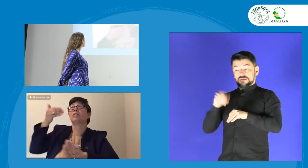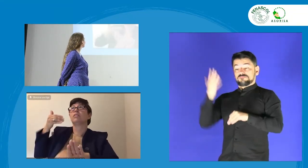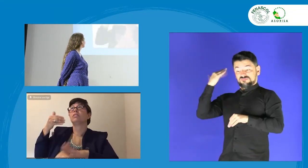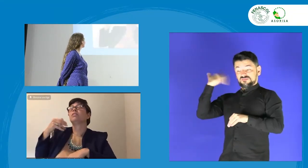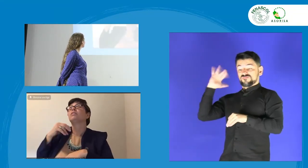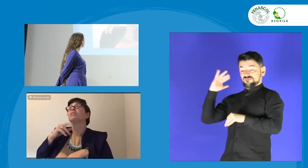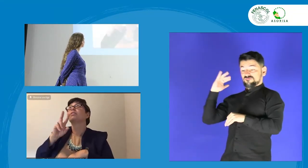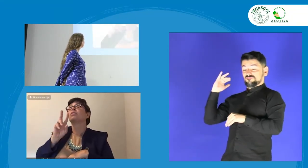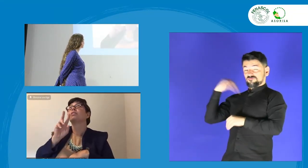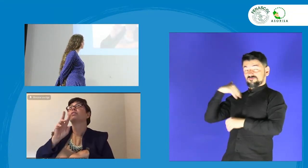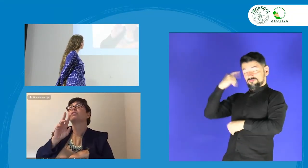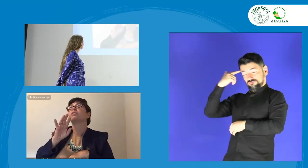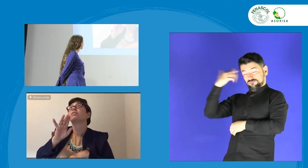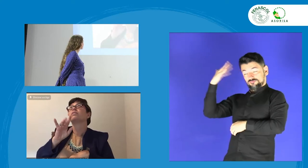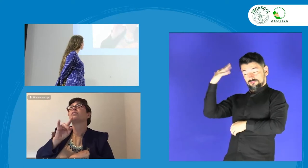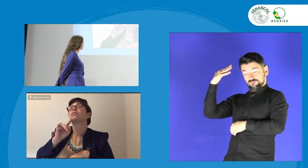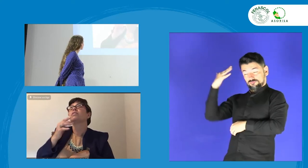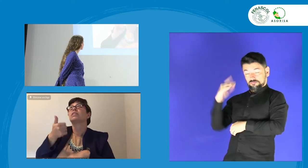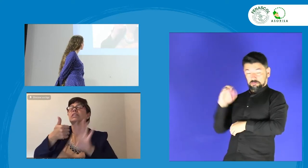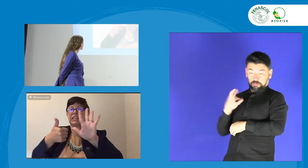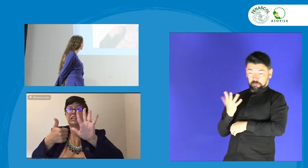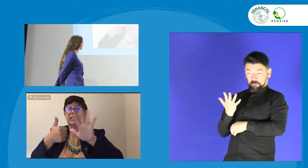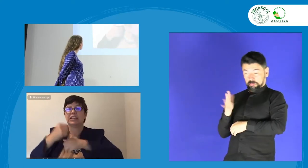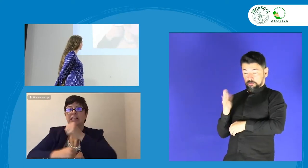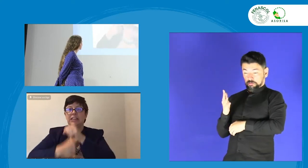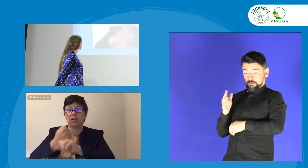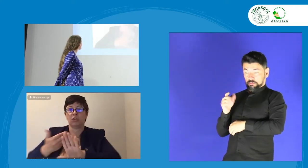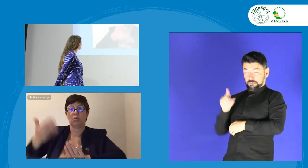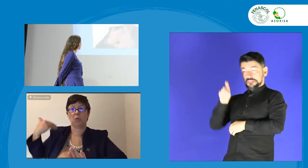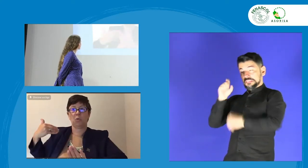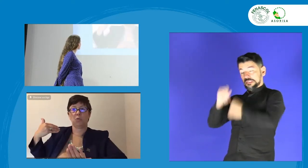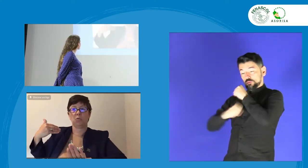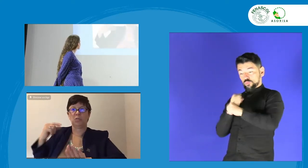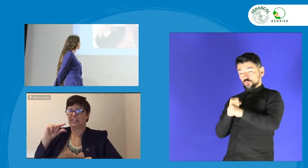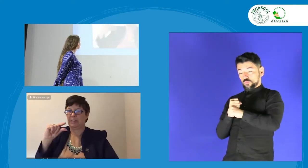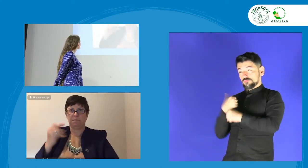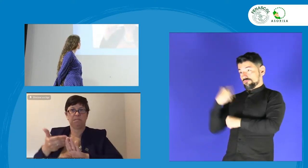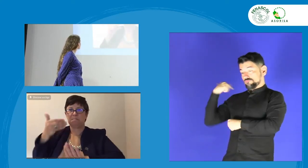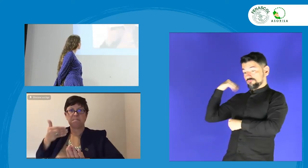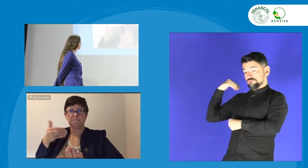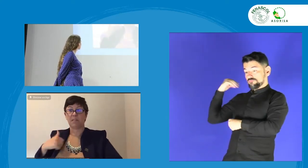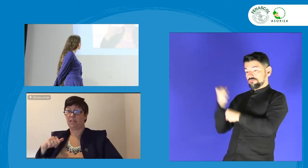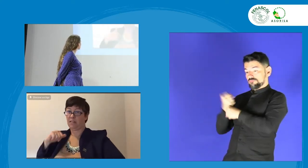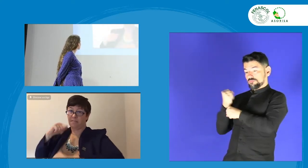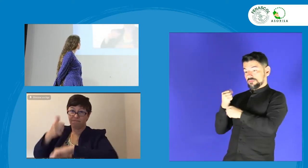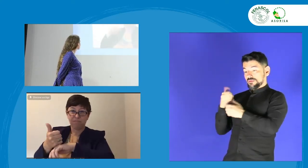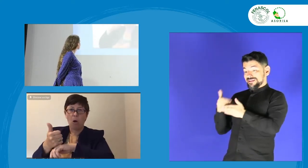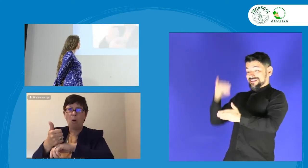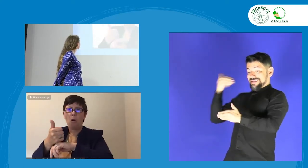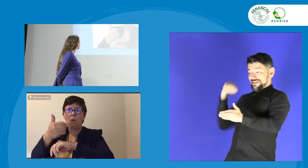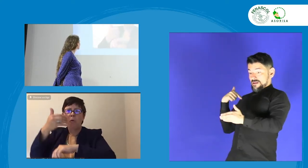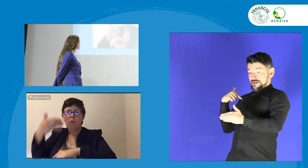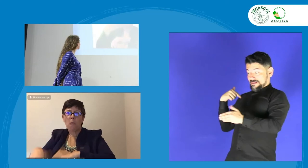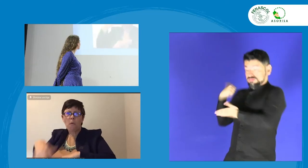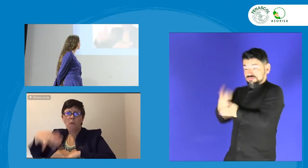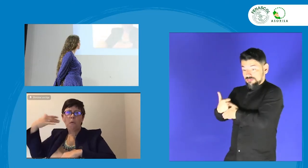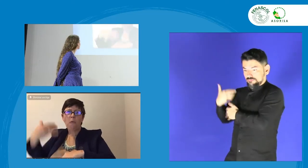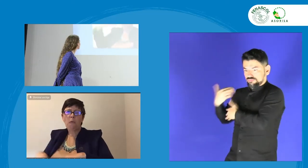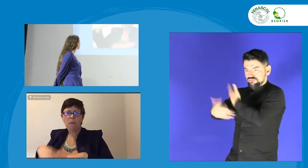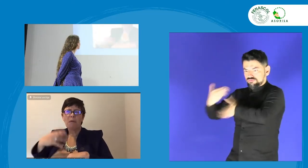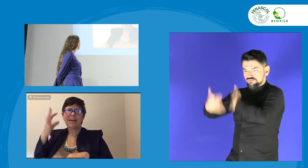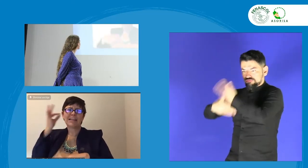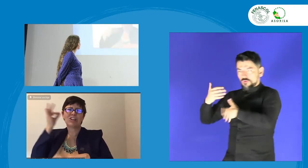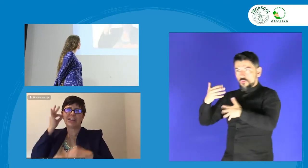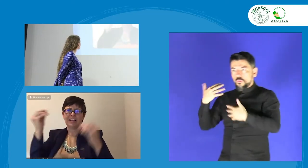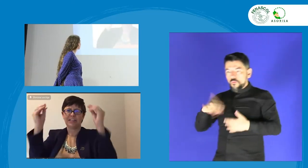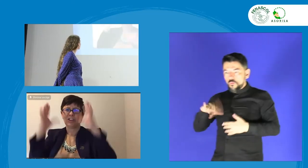Es algo que nosotros hemos venido haciendo acá en los Estados Unidos y esto fue hace más o menos unos 10 años, 15 años, que